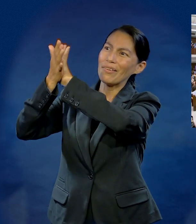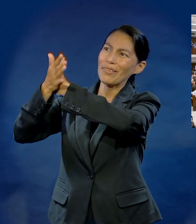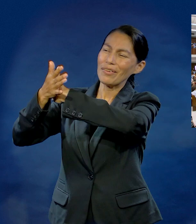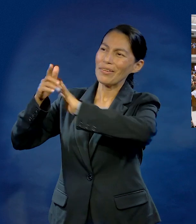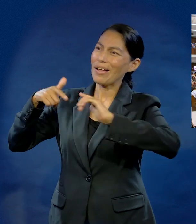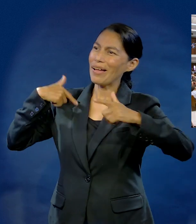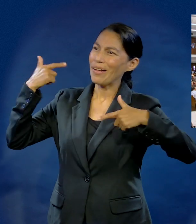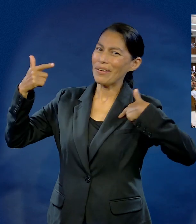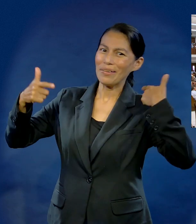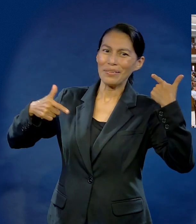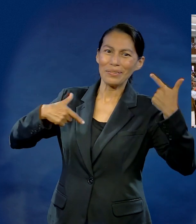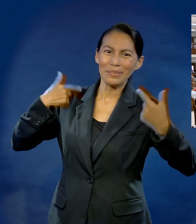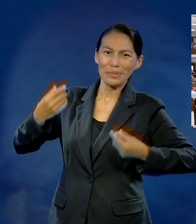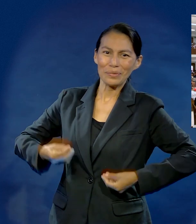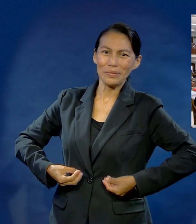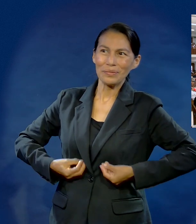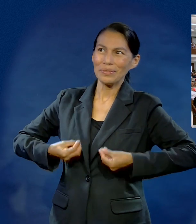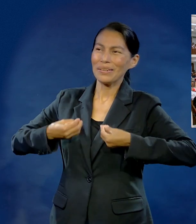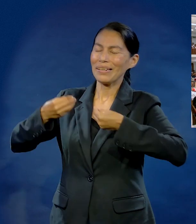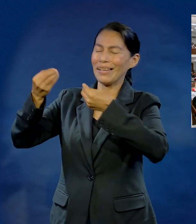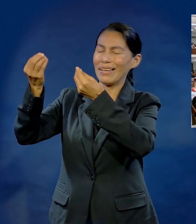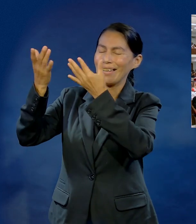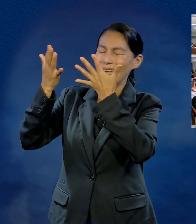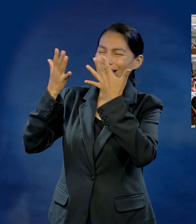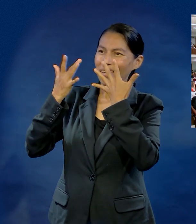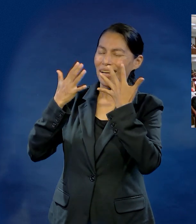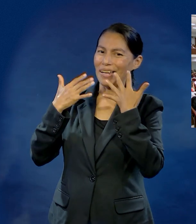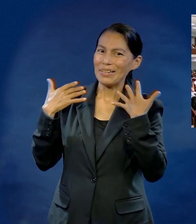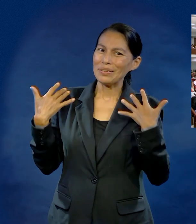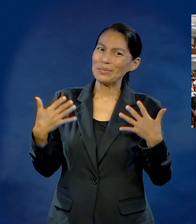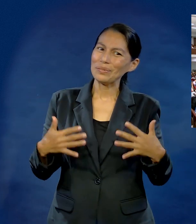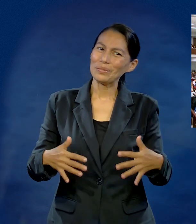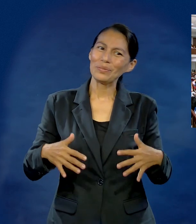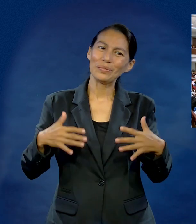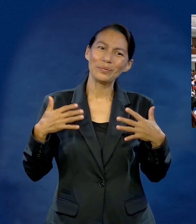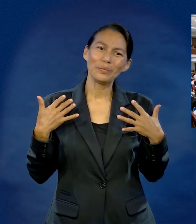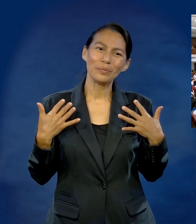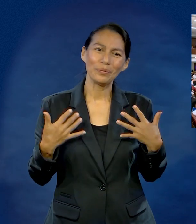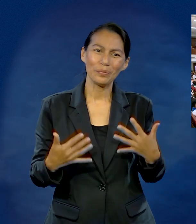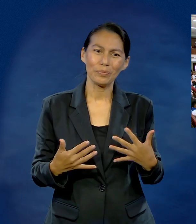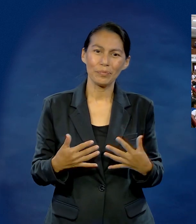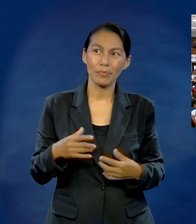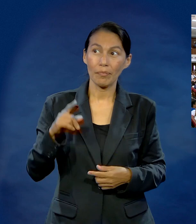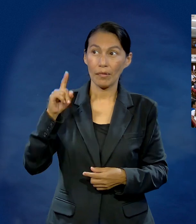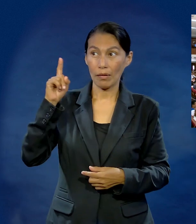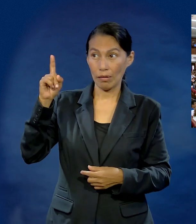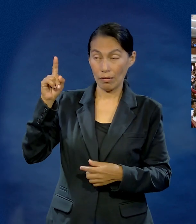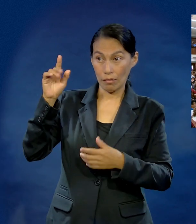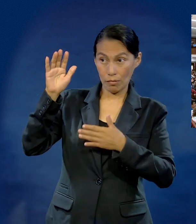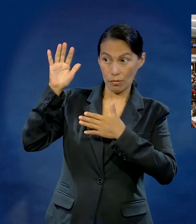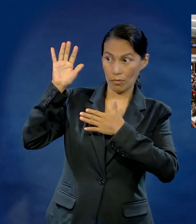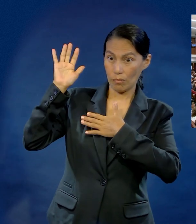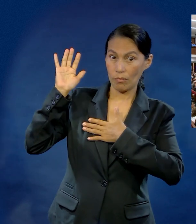Jesús, dale todo a Cristo, y tu vida en gozo Él